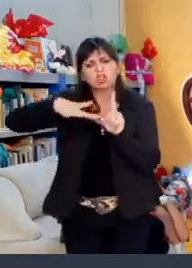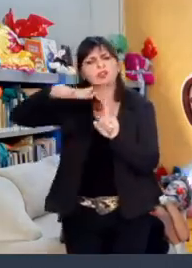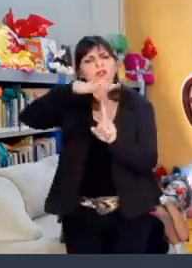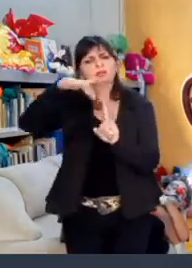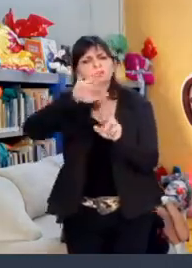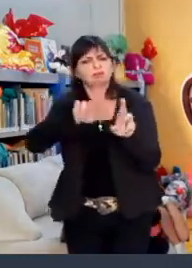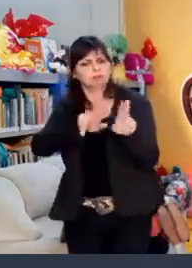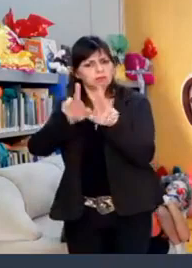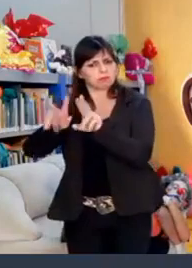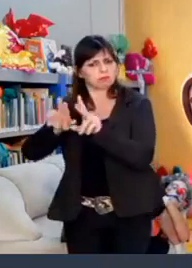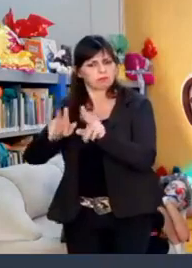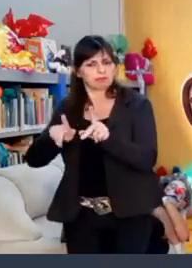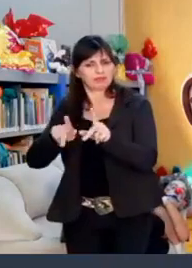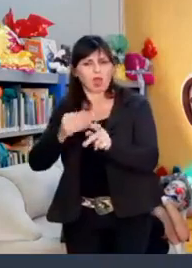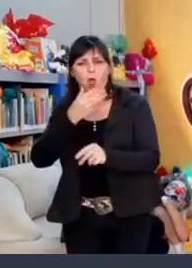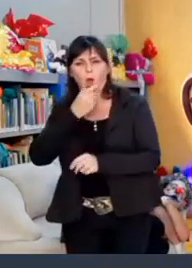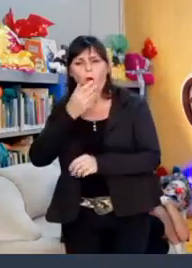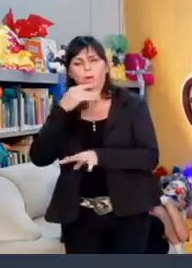um lugar.